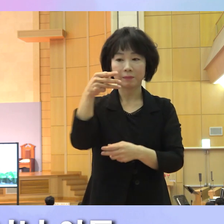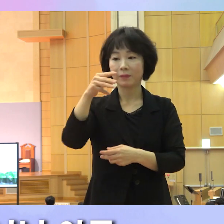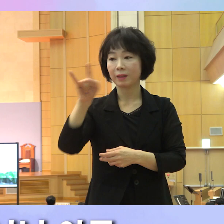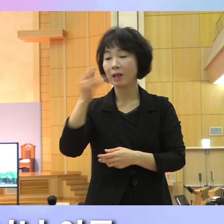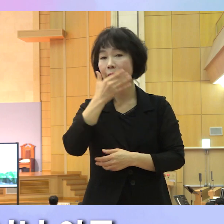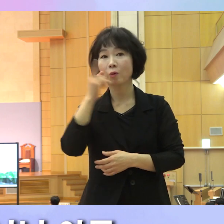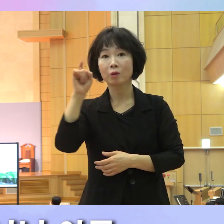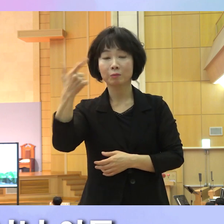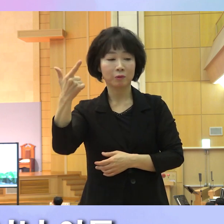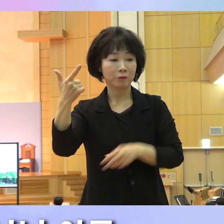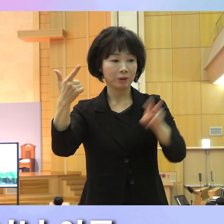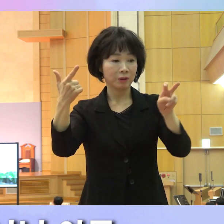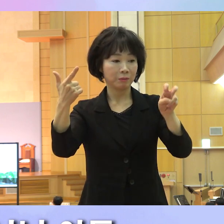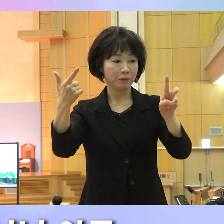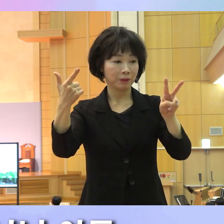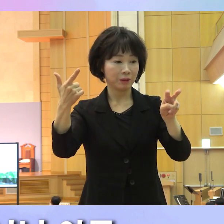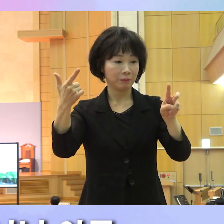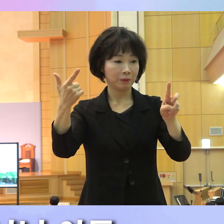21절 말씀 보니까